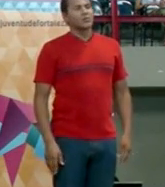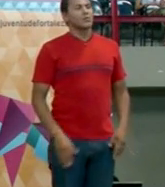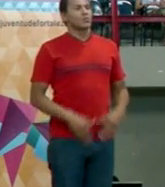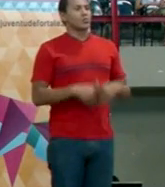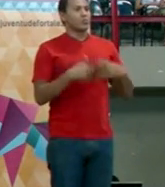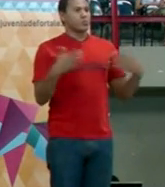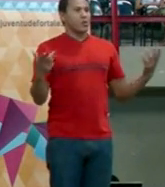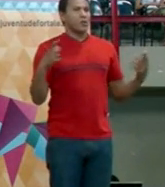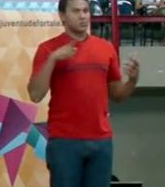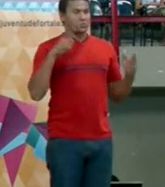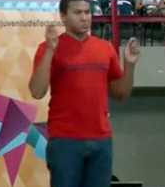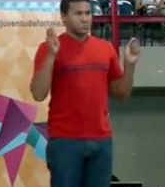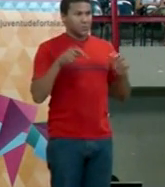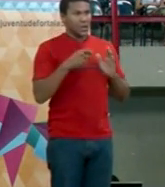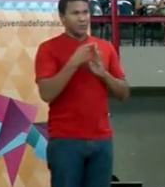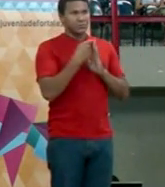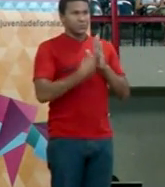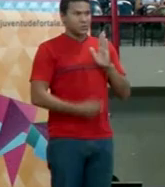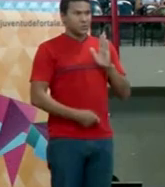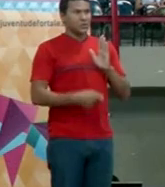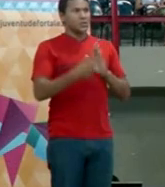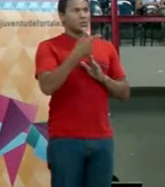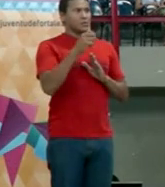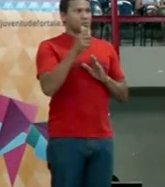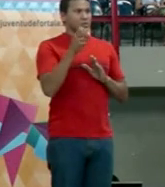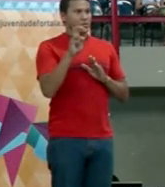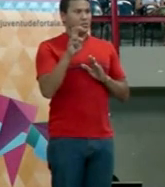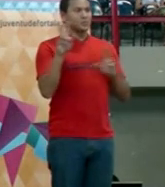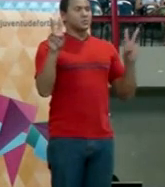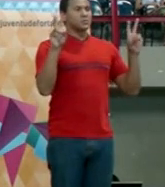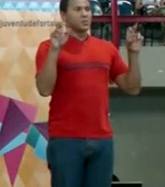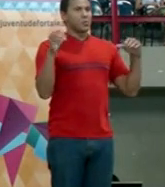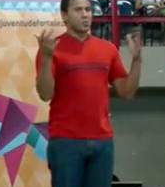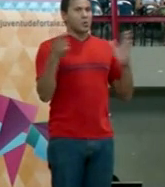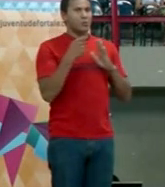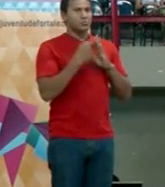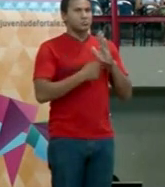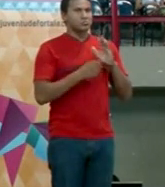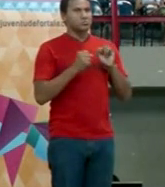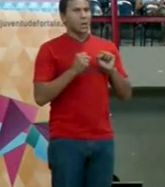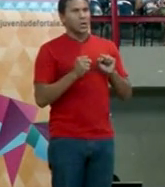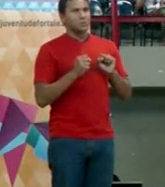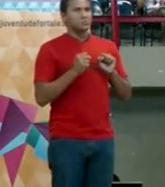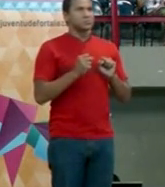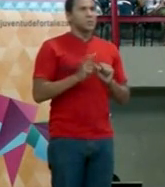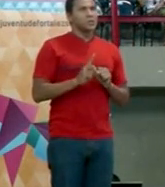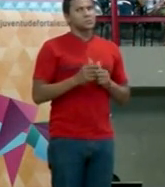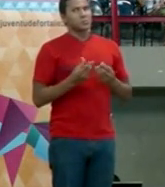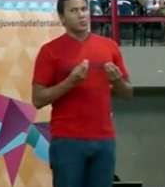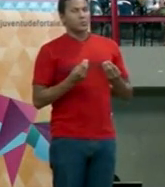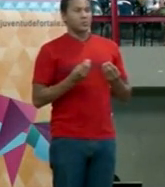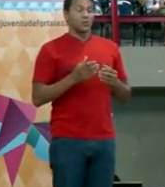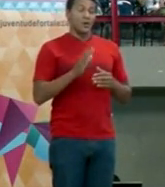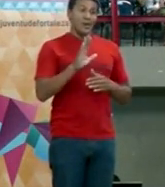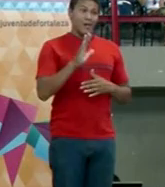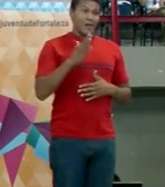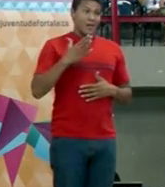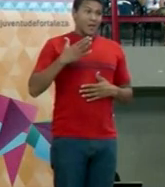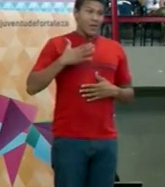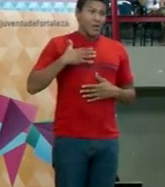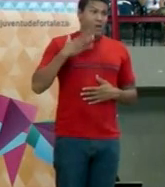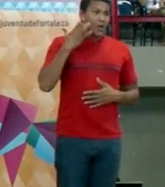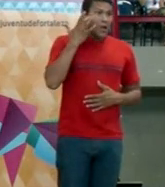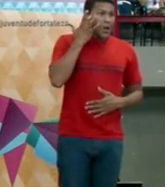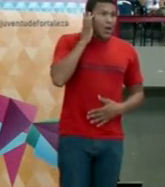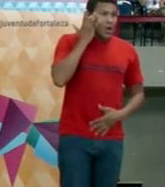cair na redação 2015? É cair. Pessoal, eu acho que se eles mantiverem o modelo